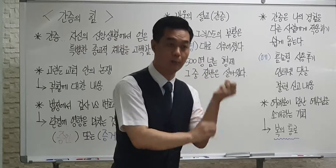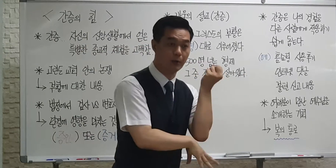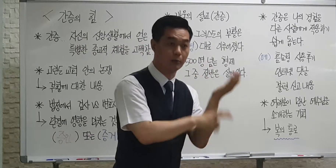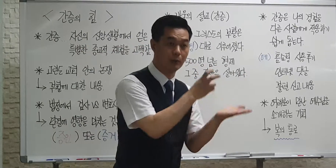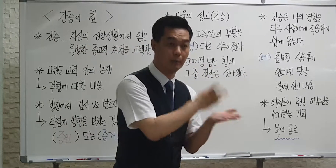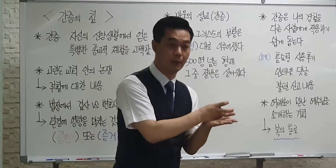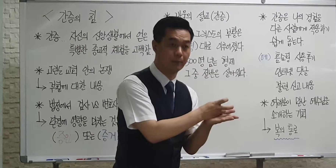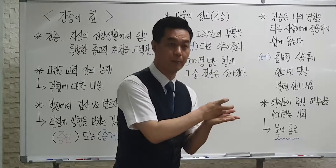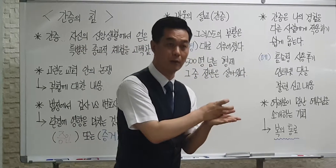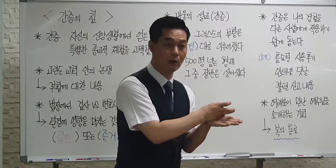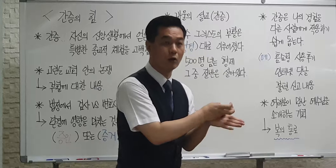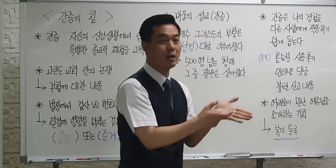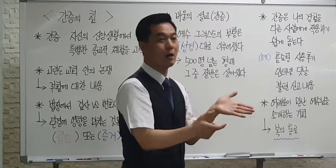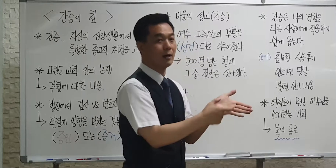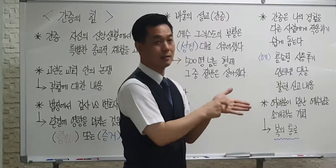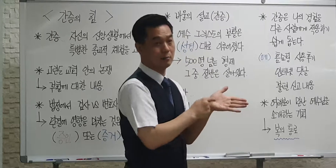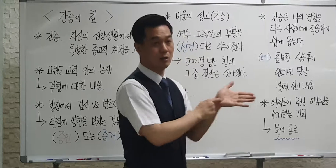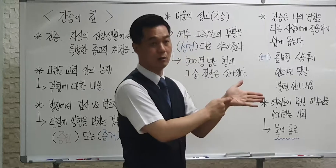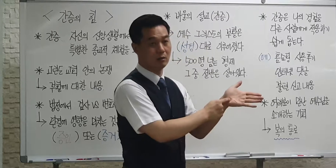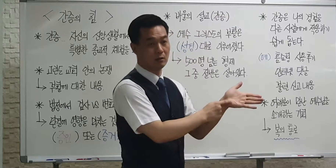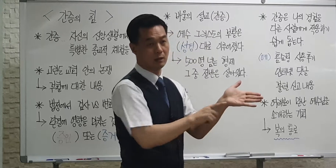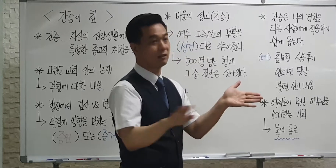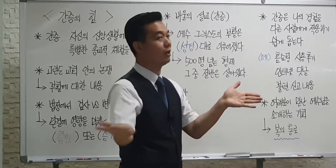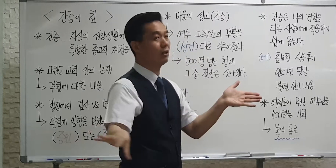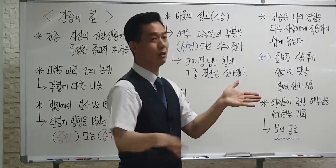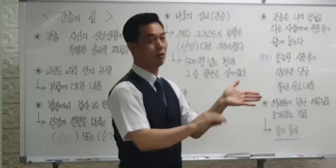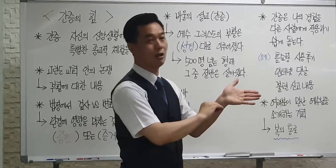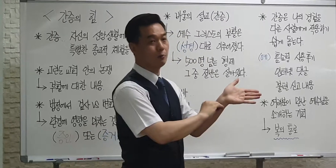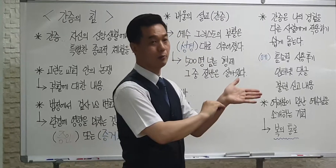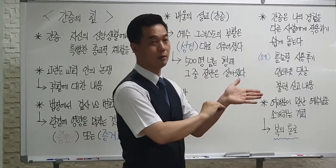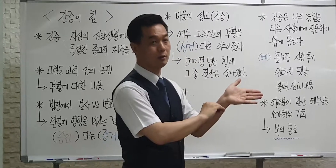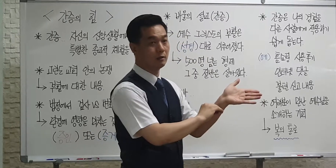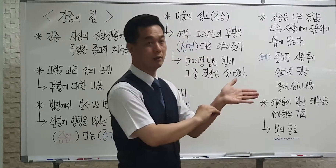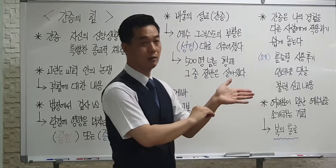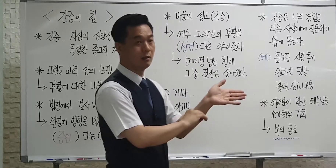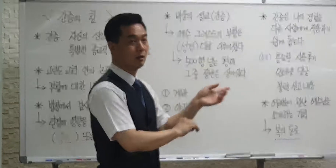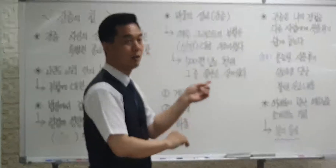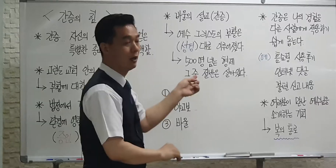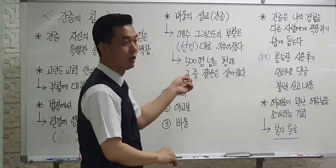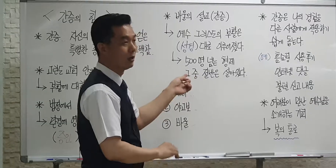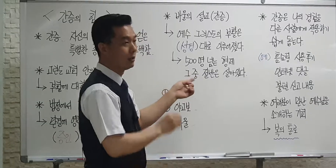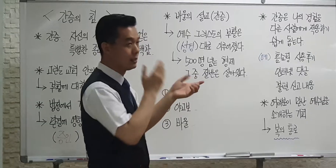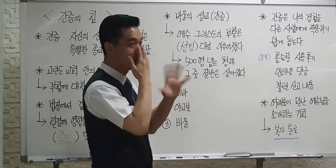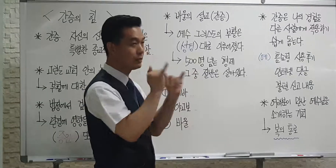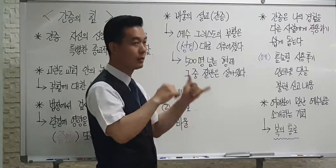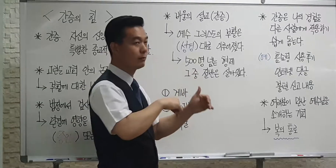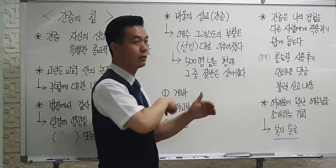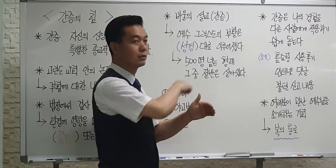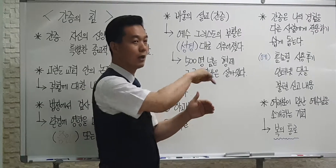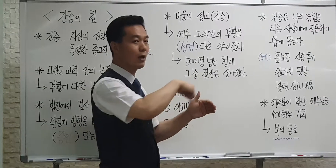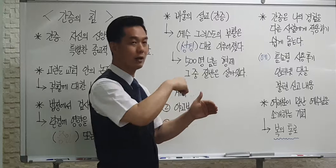헌법, 기본법. 거기에 나와 있으면 다 따라야 되는 거예요. 하위법은. 그러니까 이스라엘 사람들 그 사회